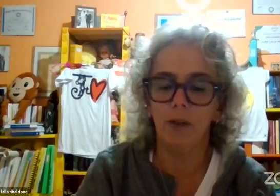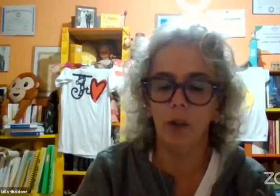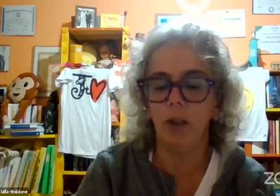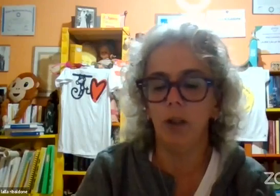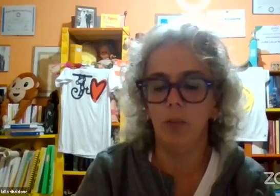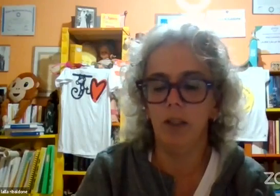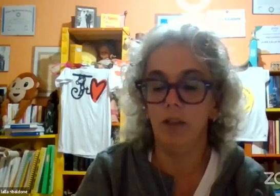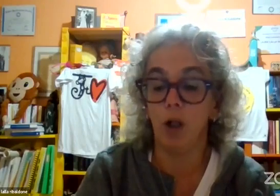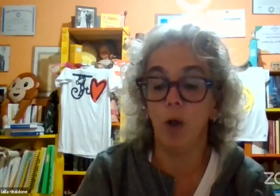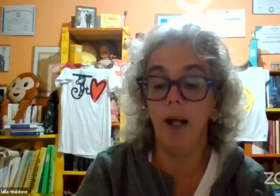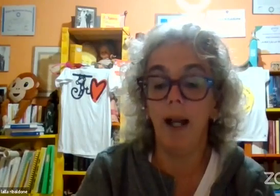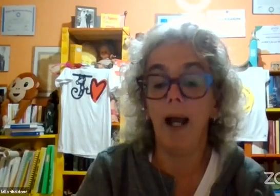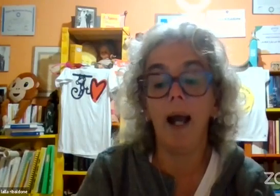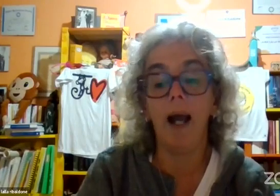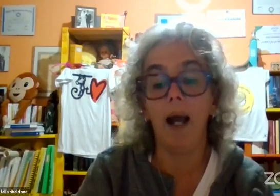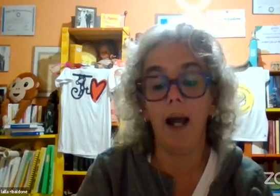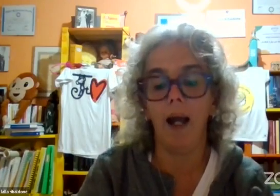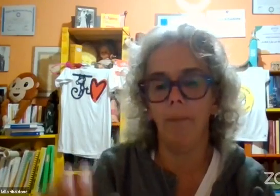l'alfabeto comincia con la A.